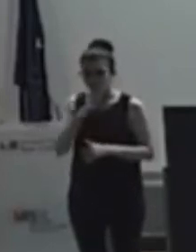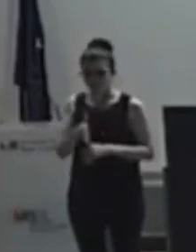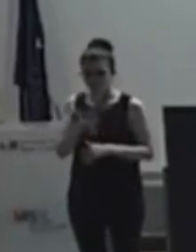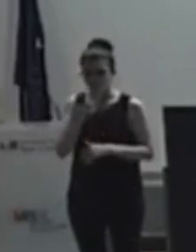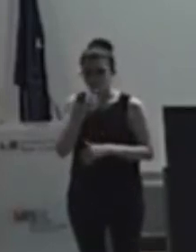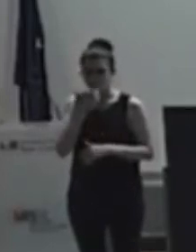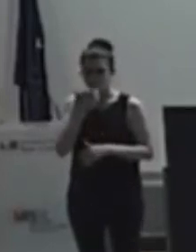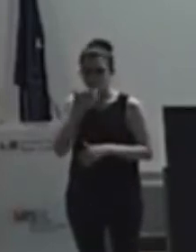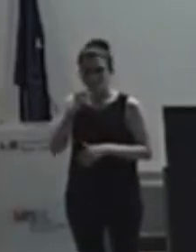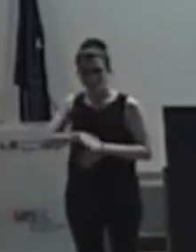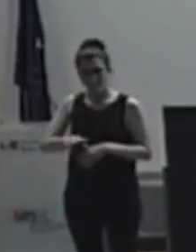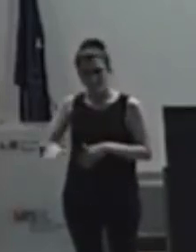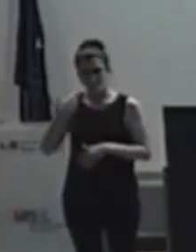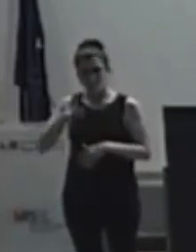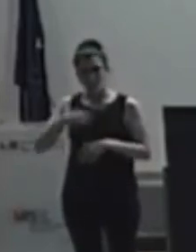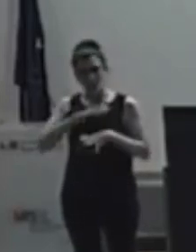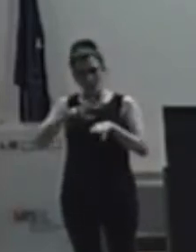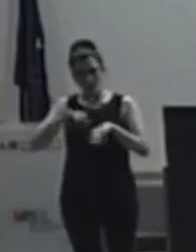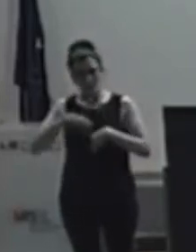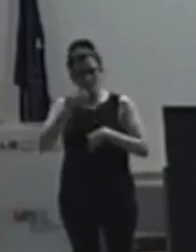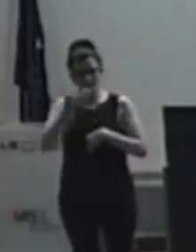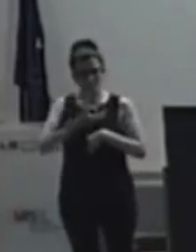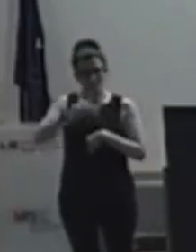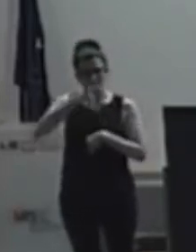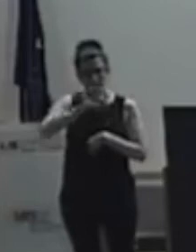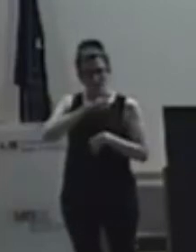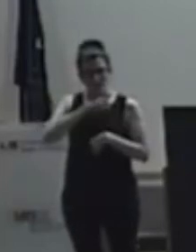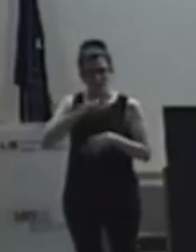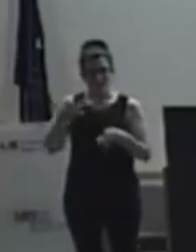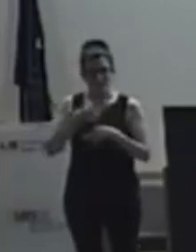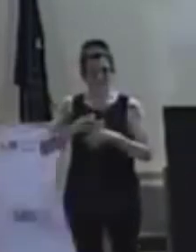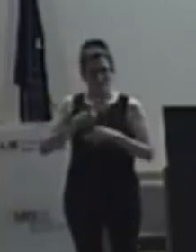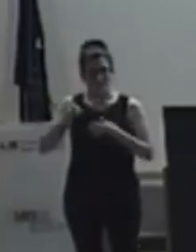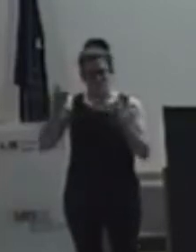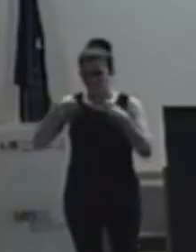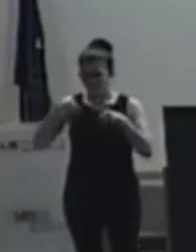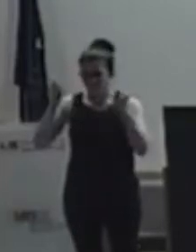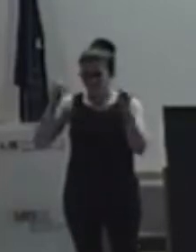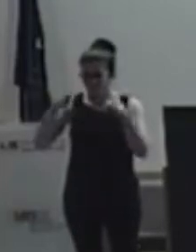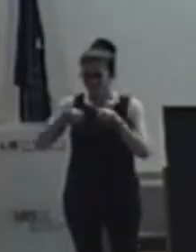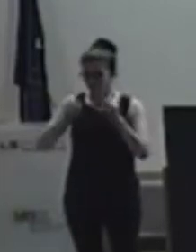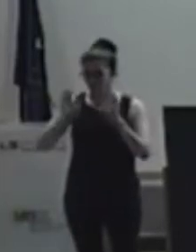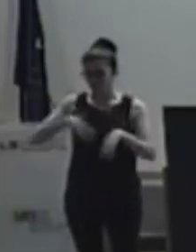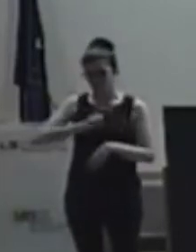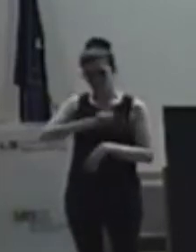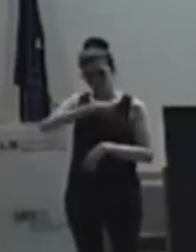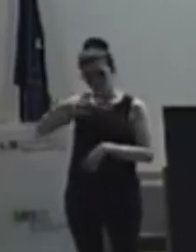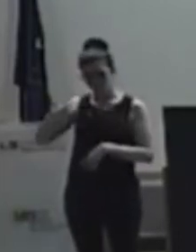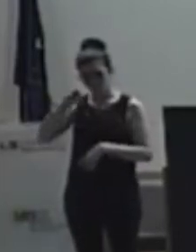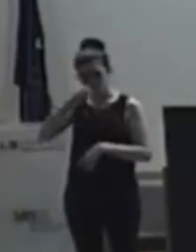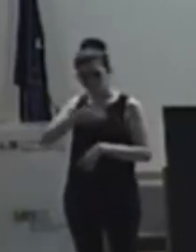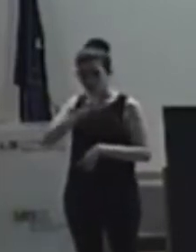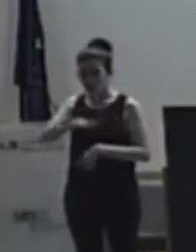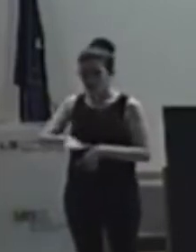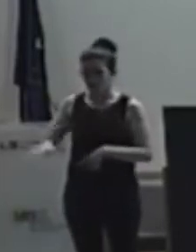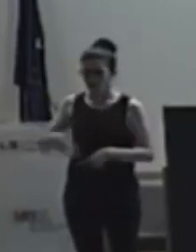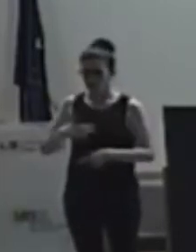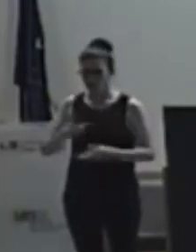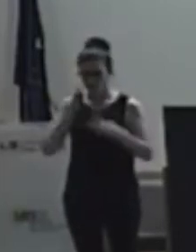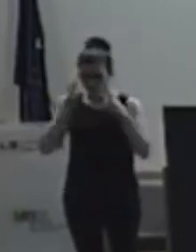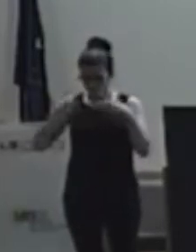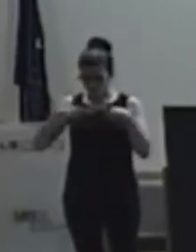no el sistema, es con lo que están viendo. Entonces, si llegamos a ese punto de resultados es fácil porque ellos pueden tener su propia opinión, me va mejor o